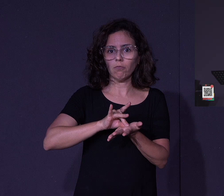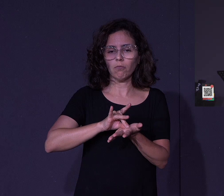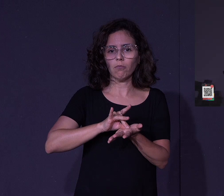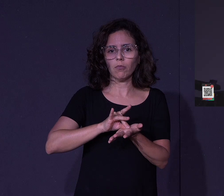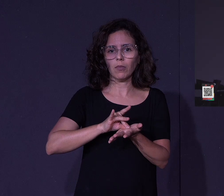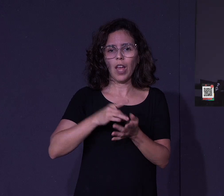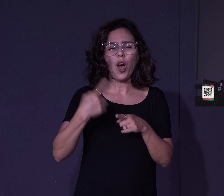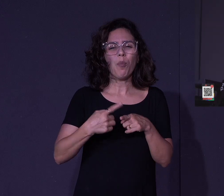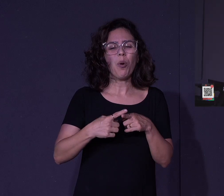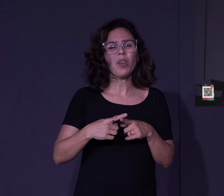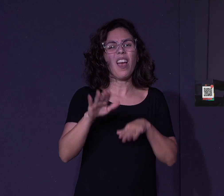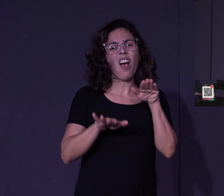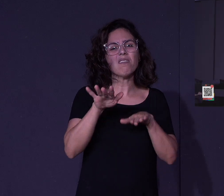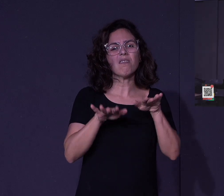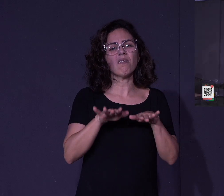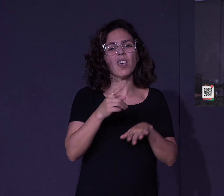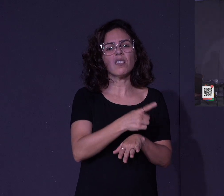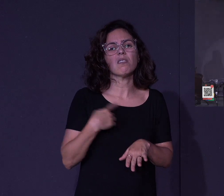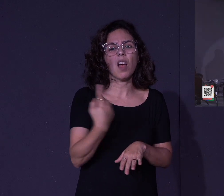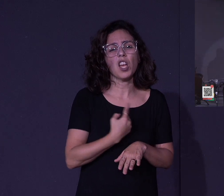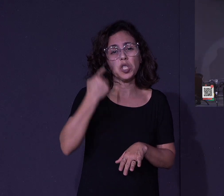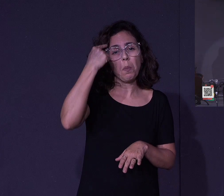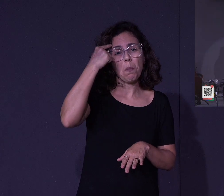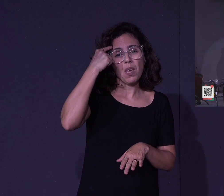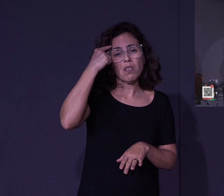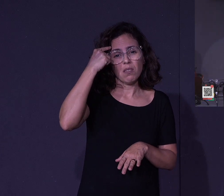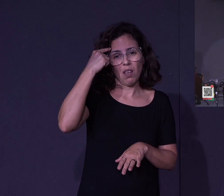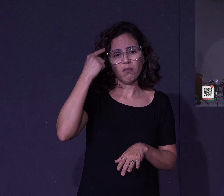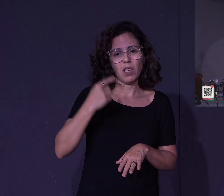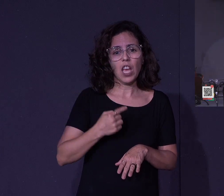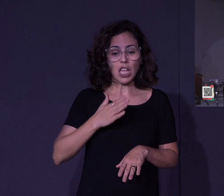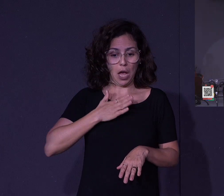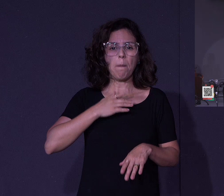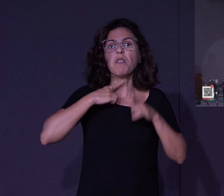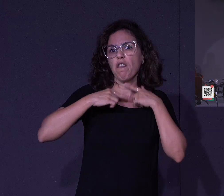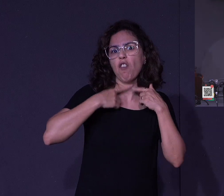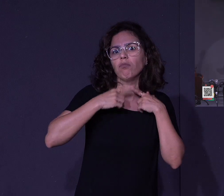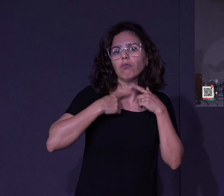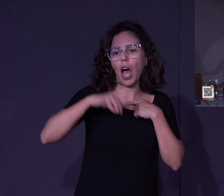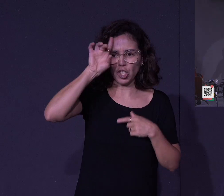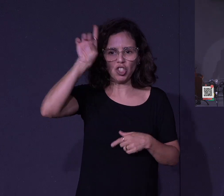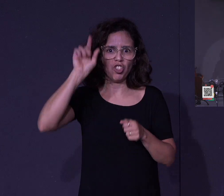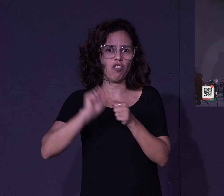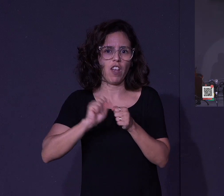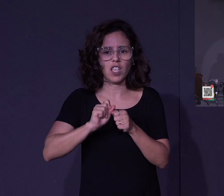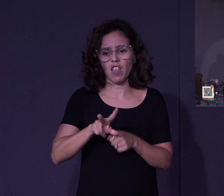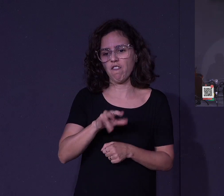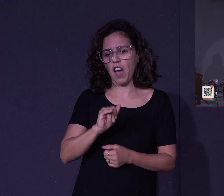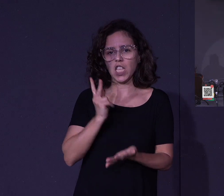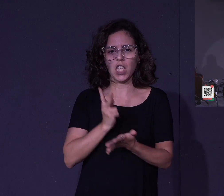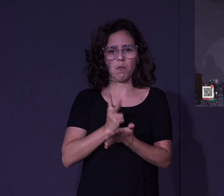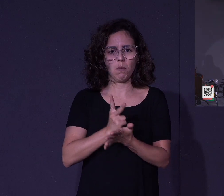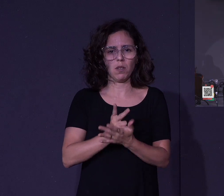cronograma dele. Não adianta birra. Vou me desviar. Não vou mais para a igreja. Não adianta,